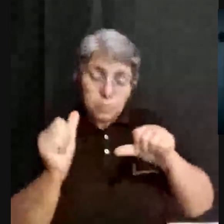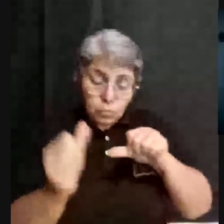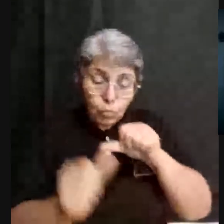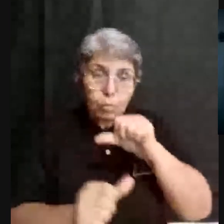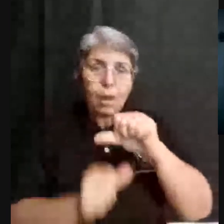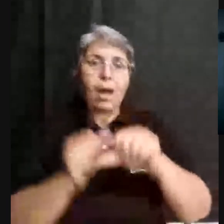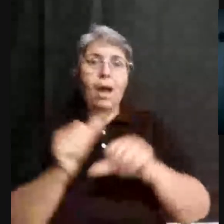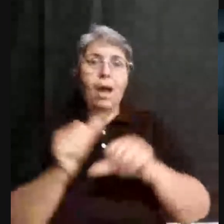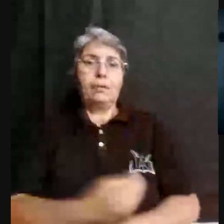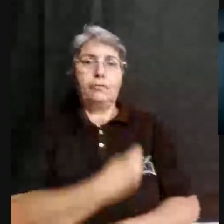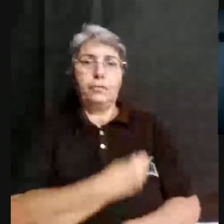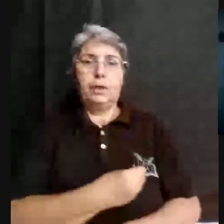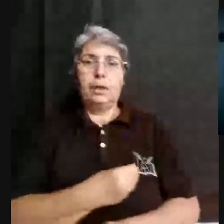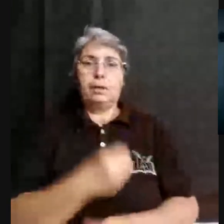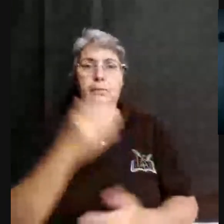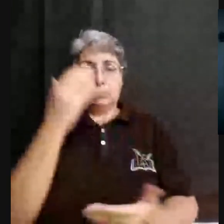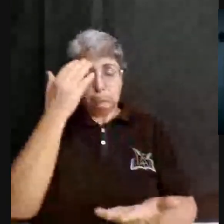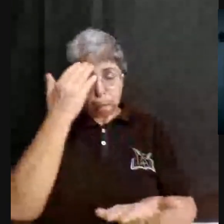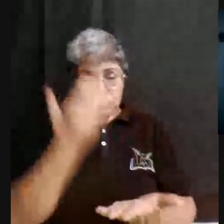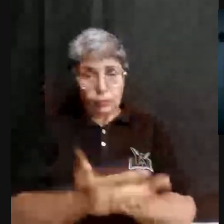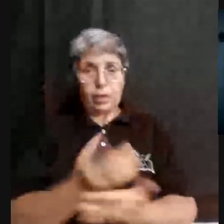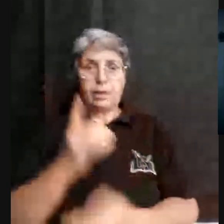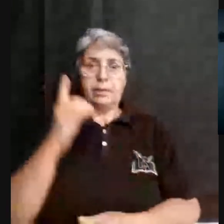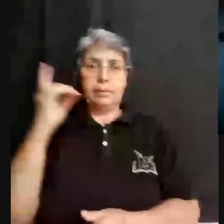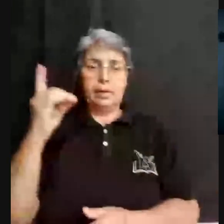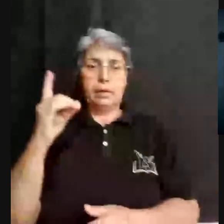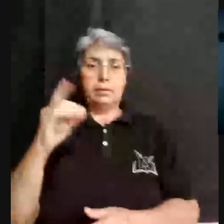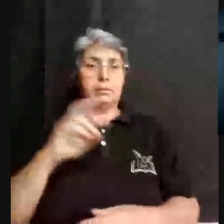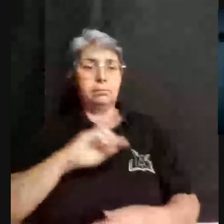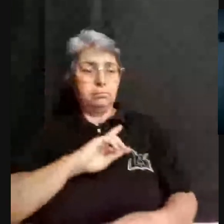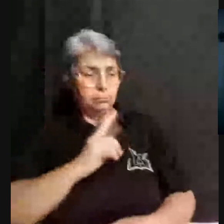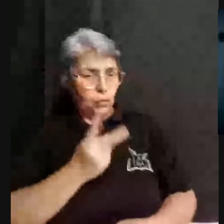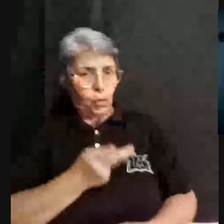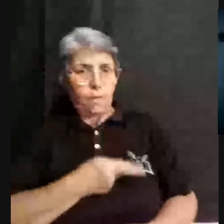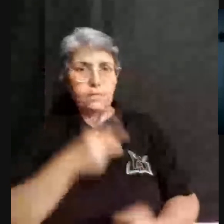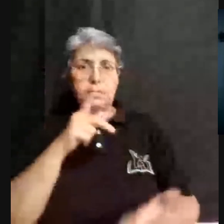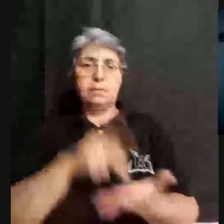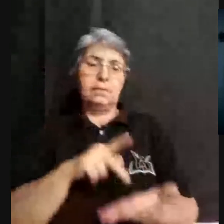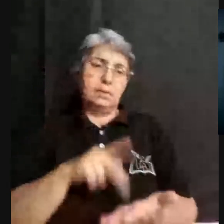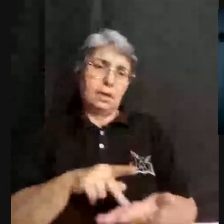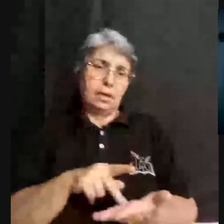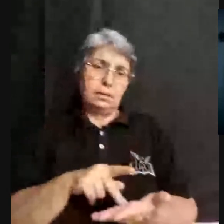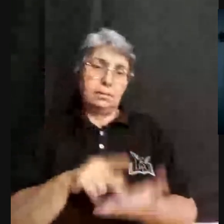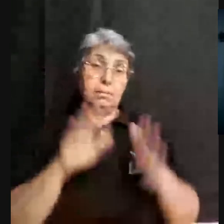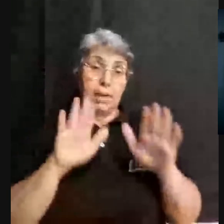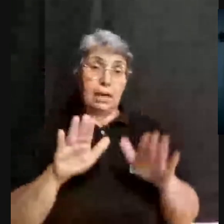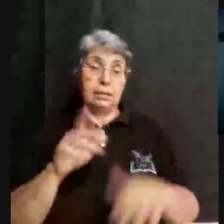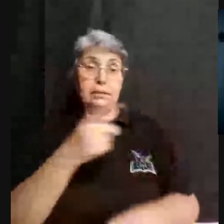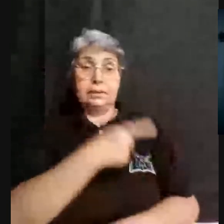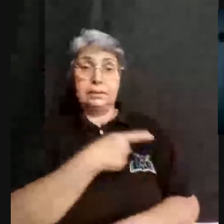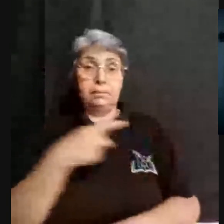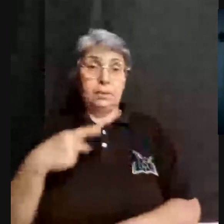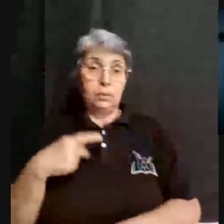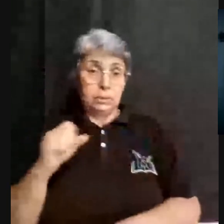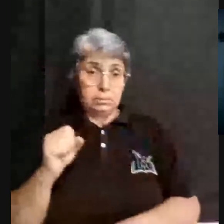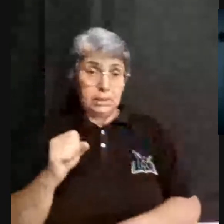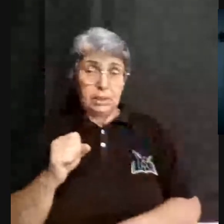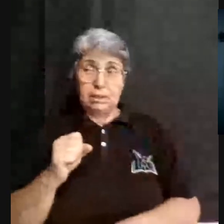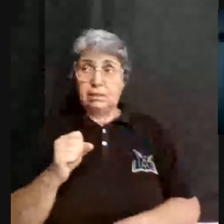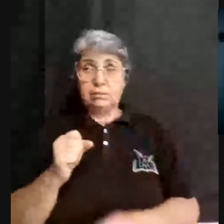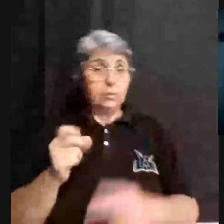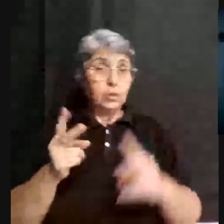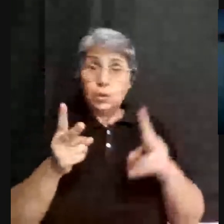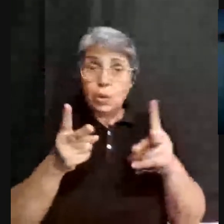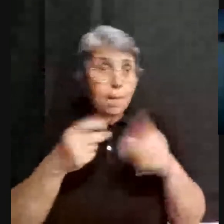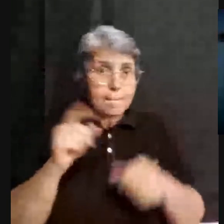Primeiro, ele não percebe a perda espiritual da igreja